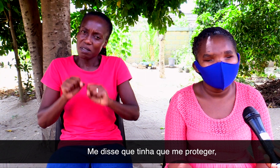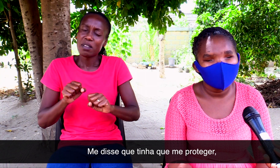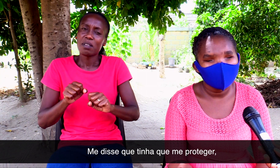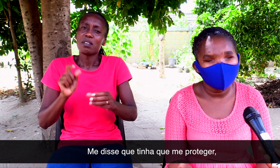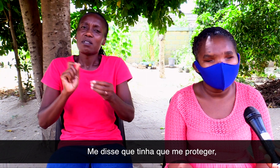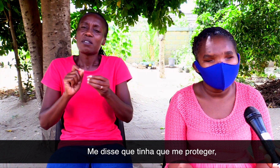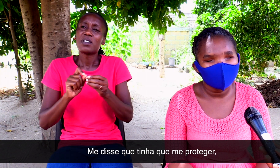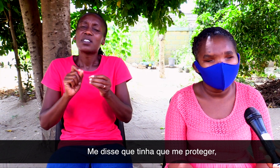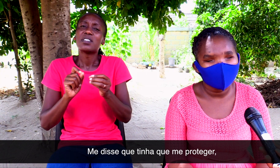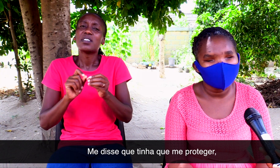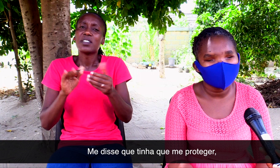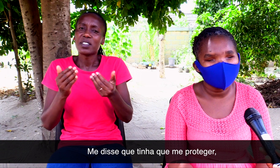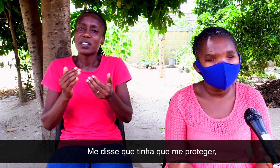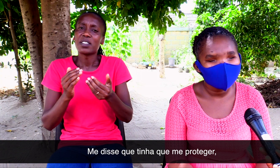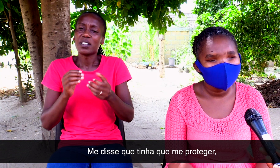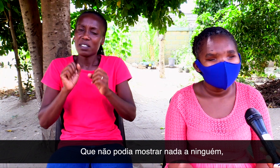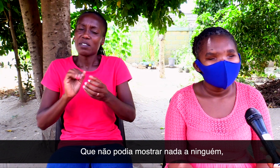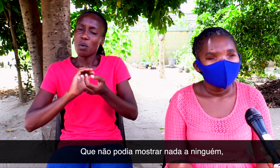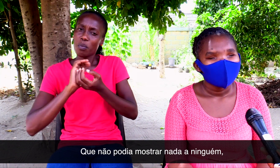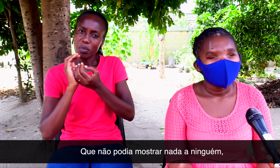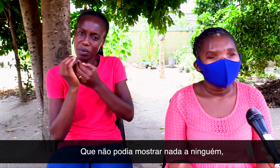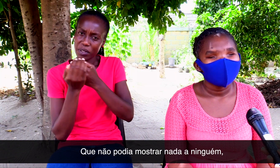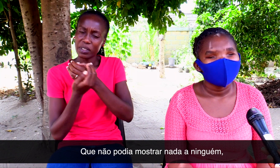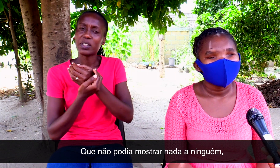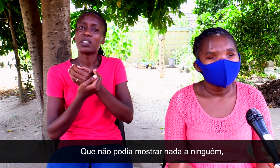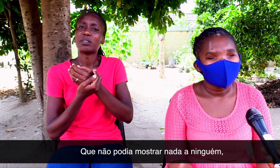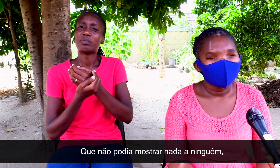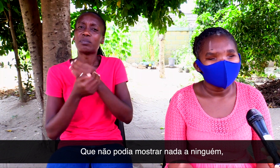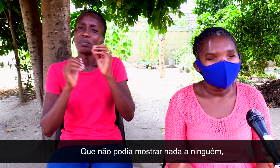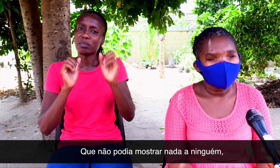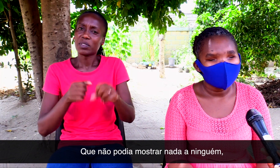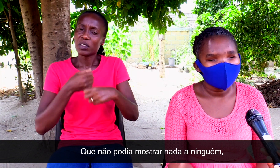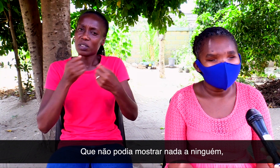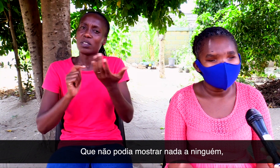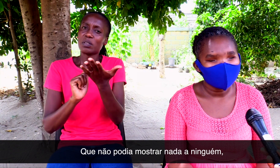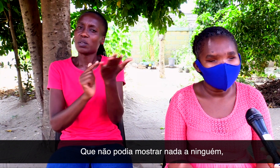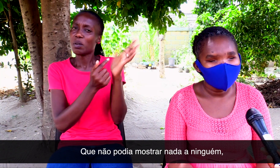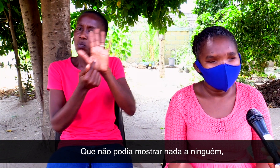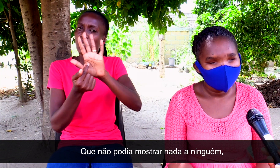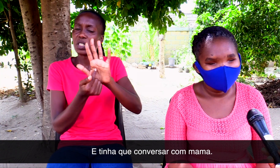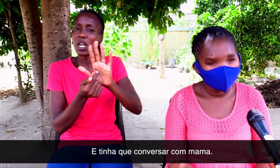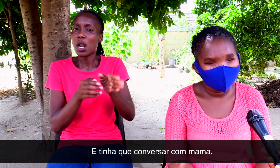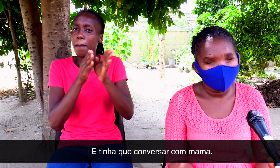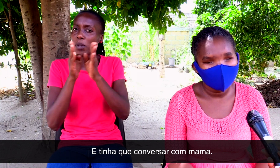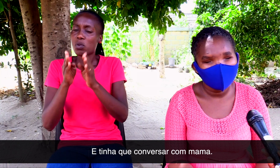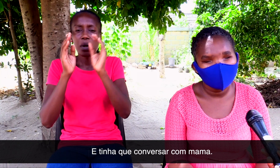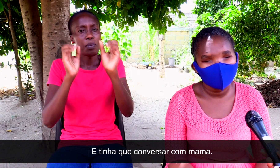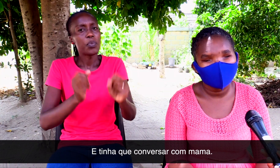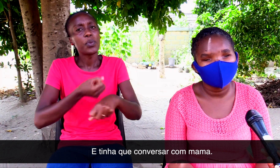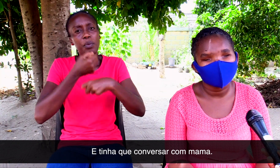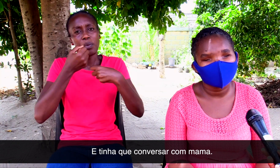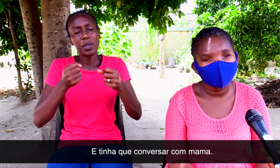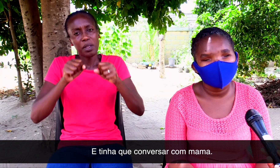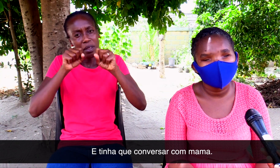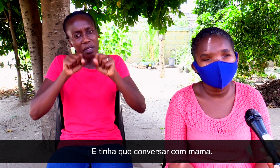que me proteger, eu não poderia mostrar nada a ninguém e tinha